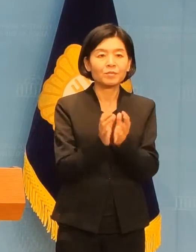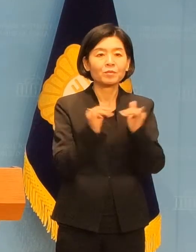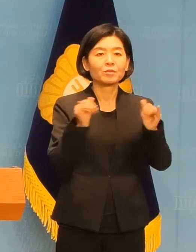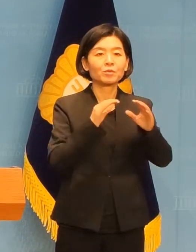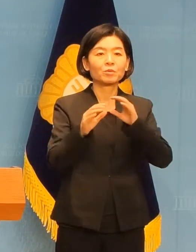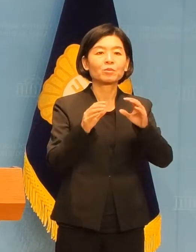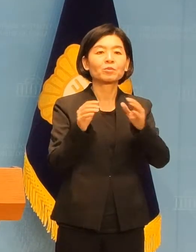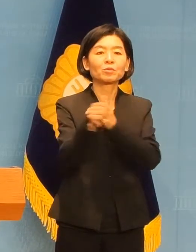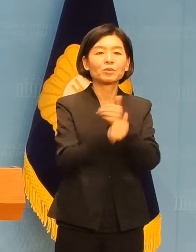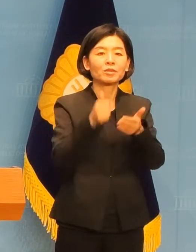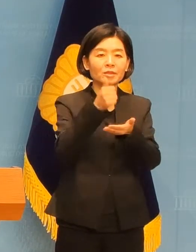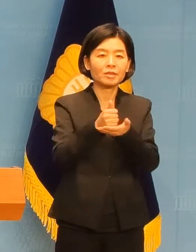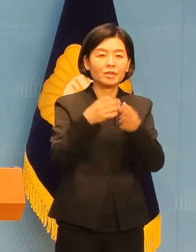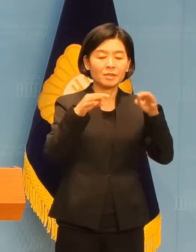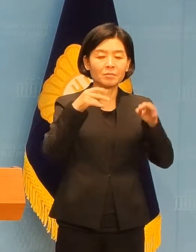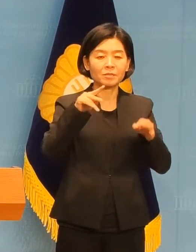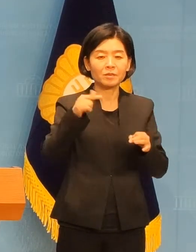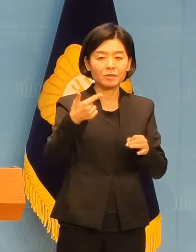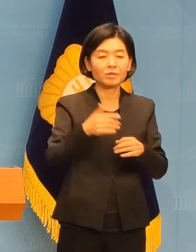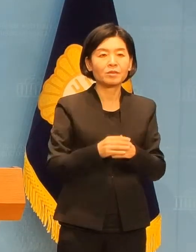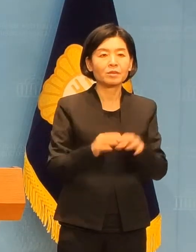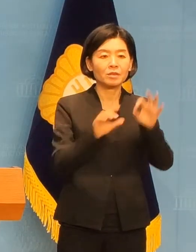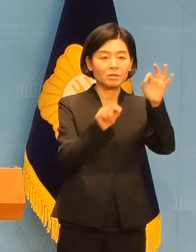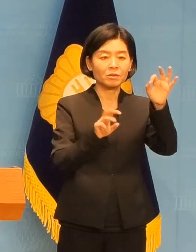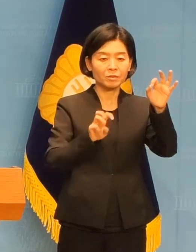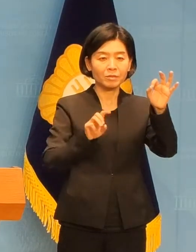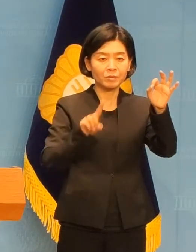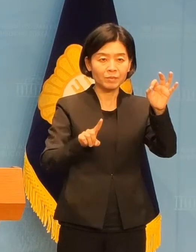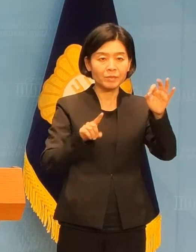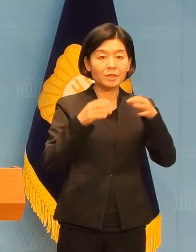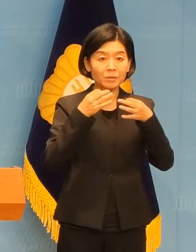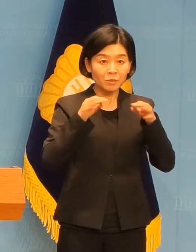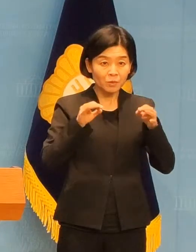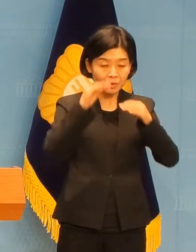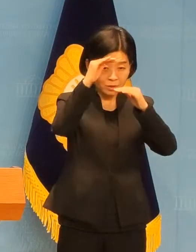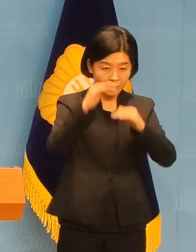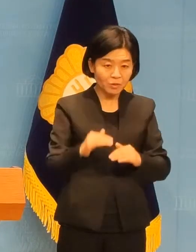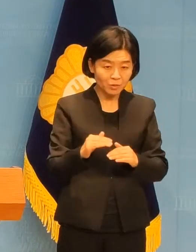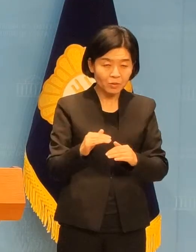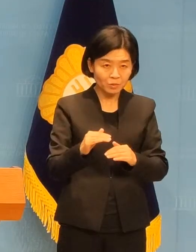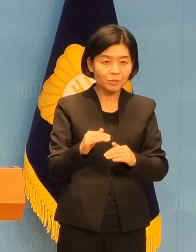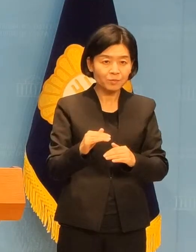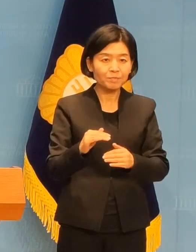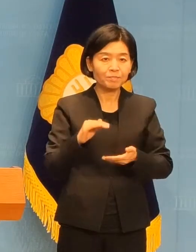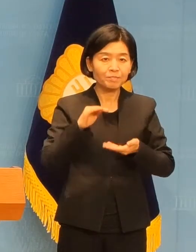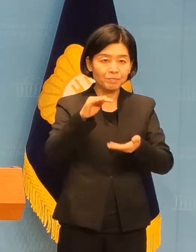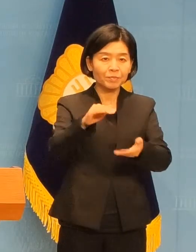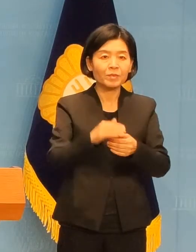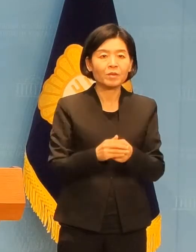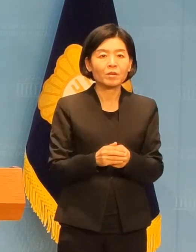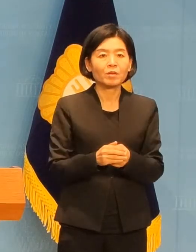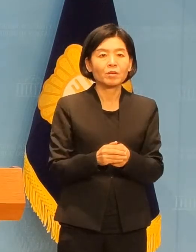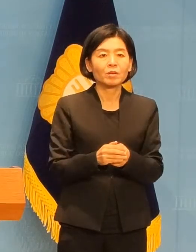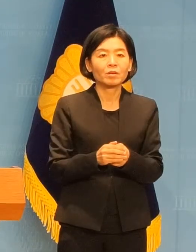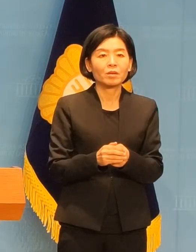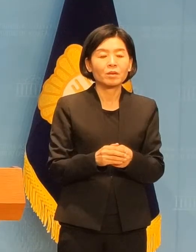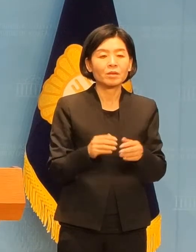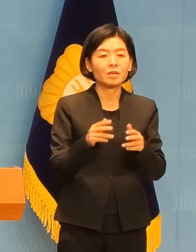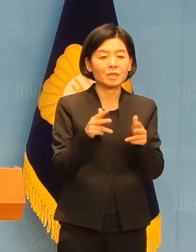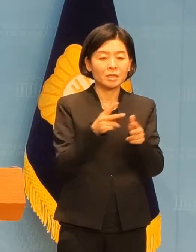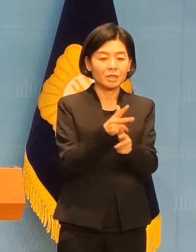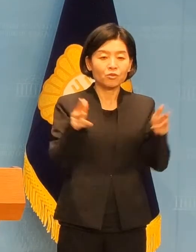국민소통위원장 김현입니다. 10월 31일 금요일 브리핑 시작하겠습니다. 10월 31일 00시 기준으로 한 주간